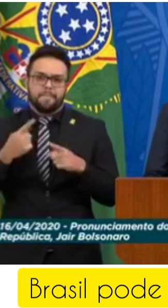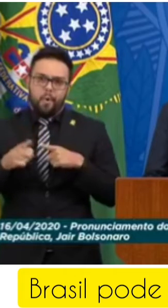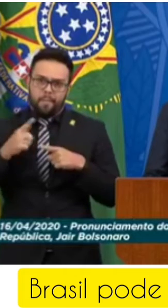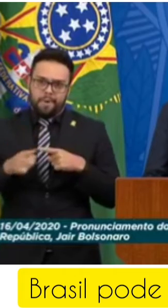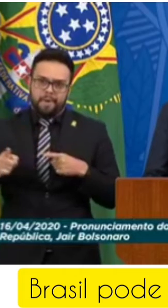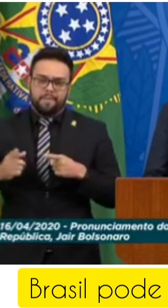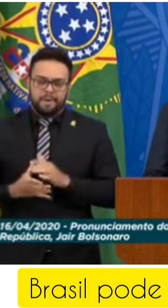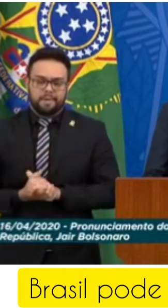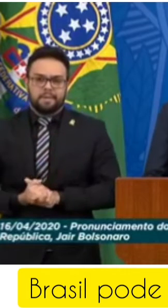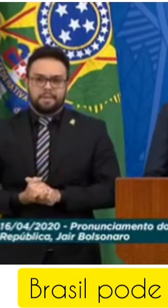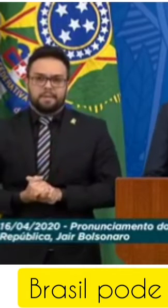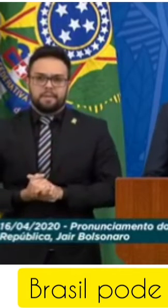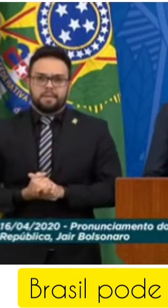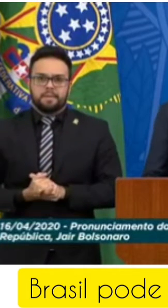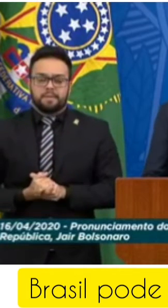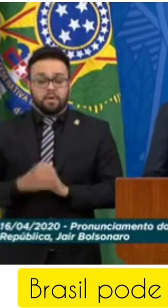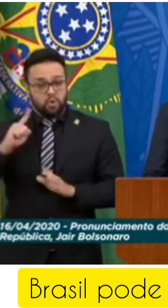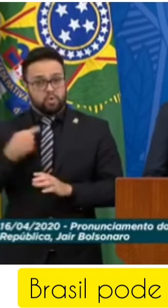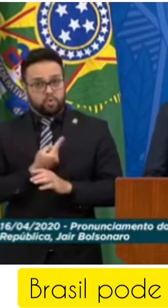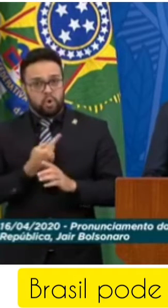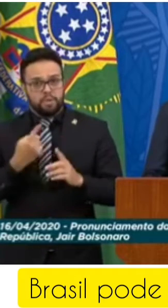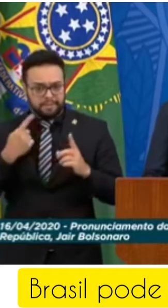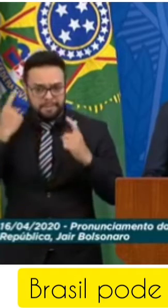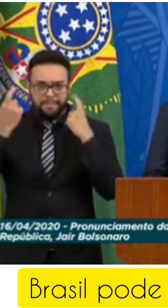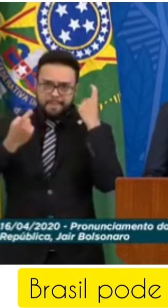Nós nos preocupamos